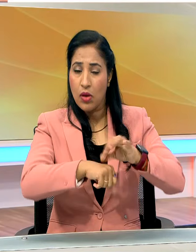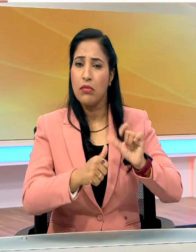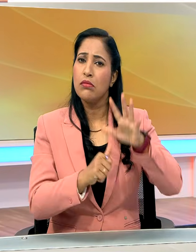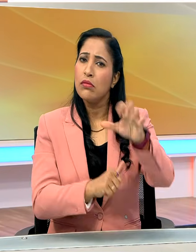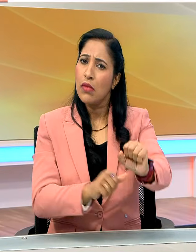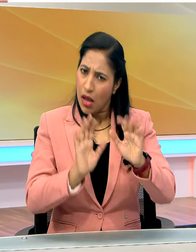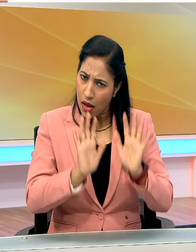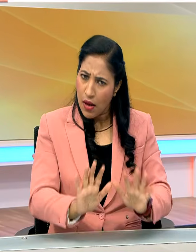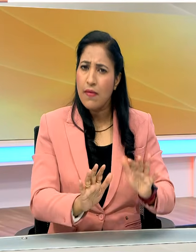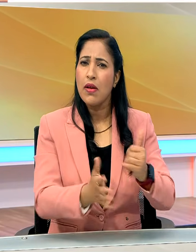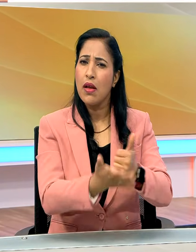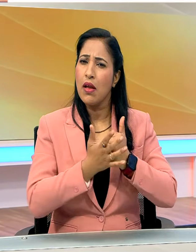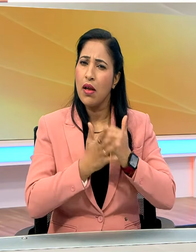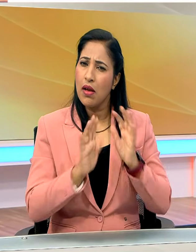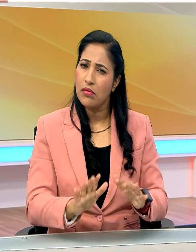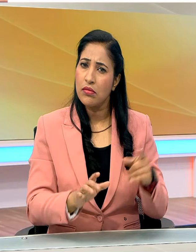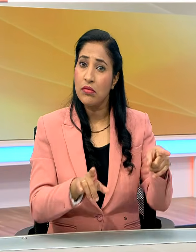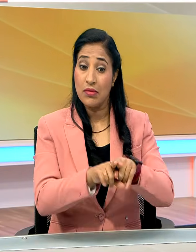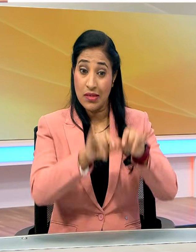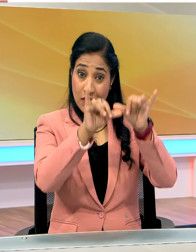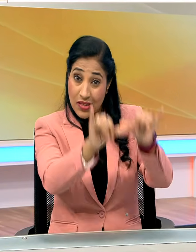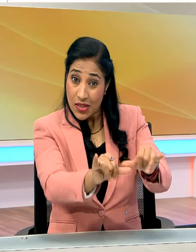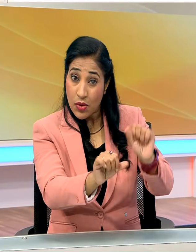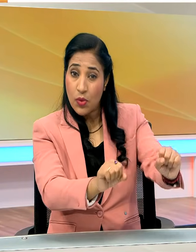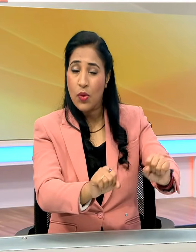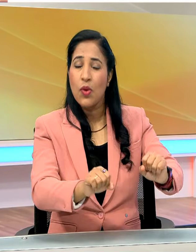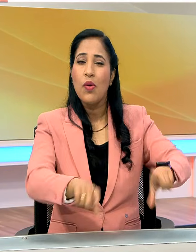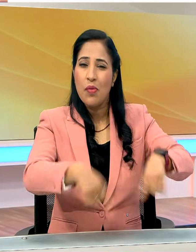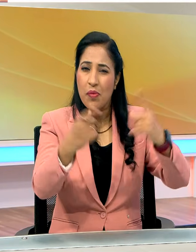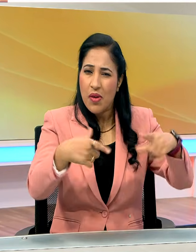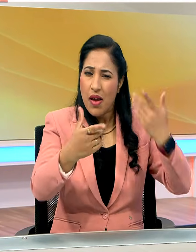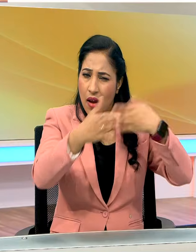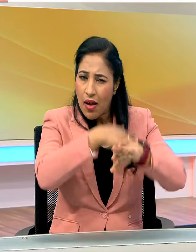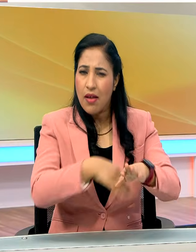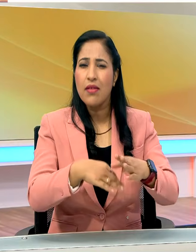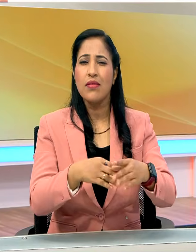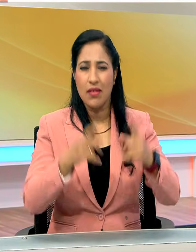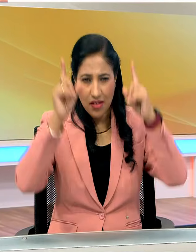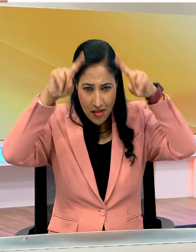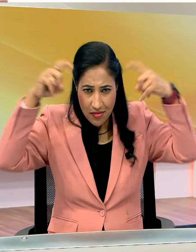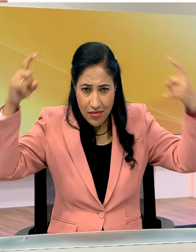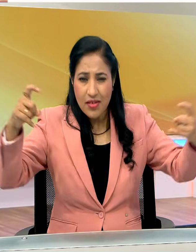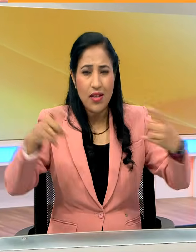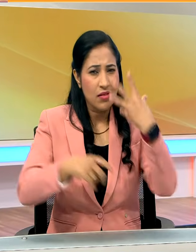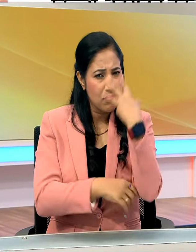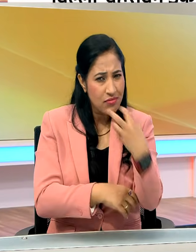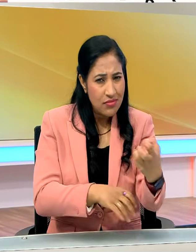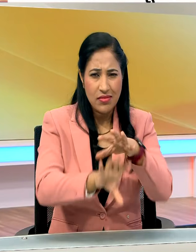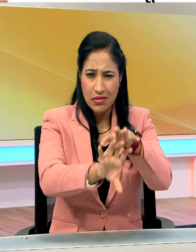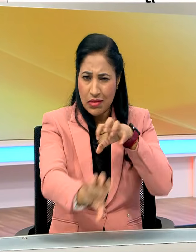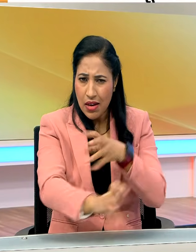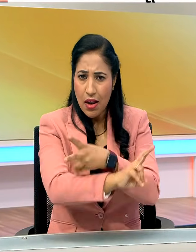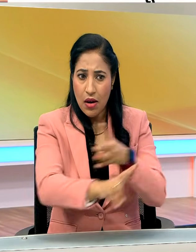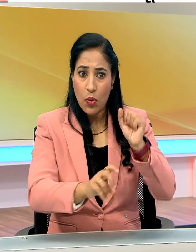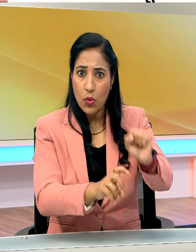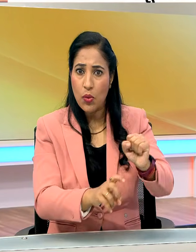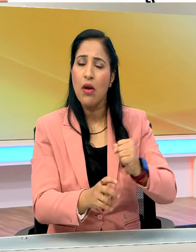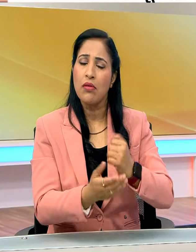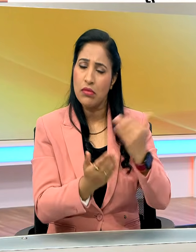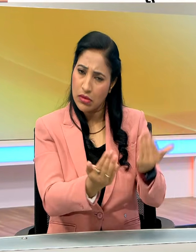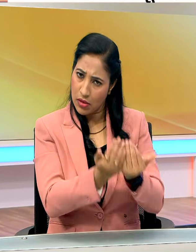हो और वहां रहने वाले वन्य जीवों को भी असुविधा न हो, ये हमारा प्रयास